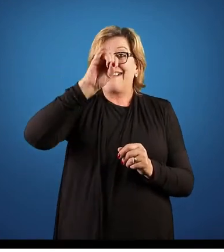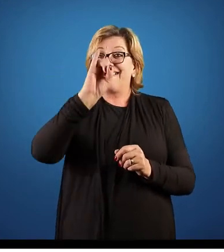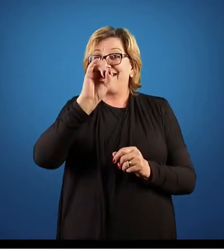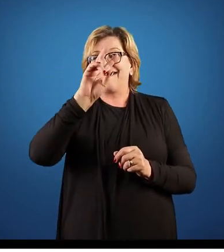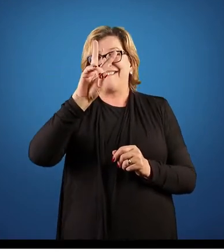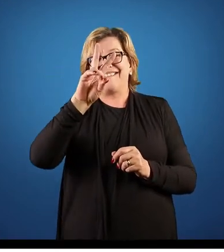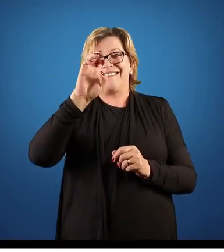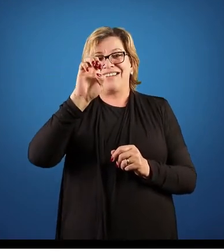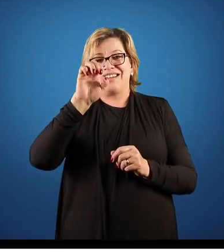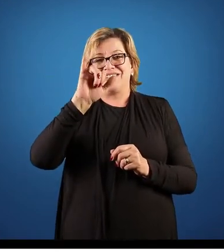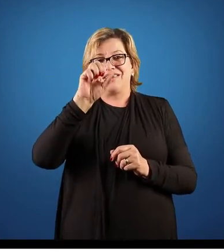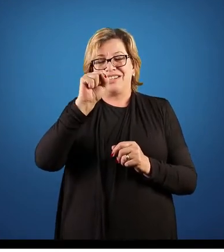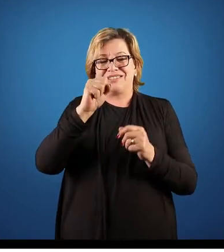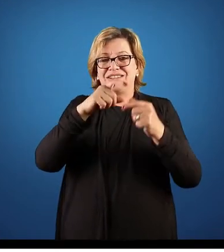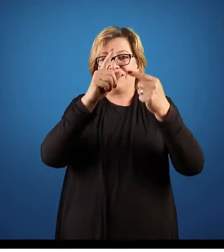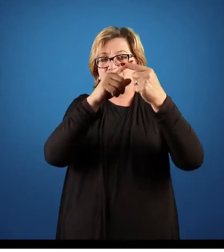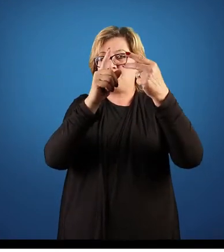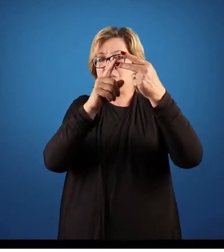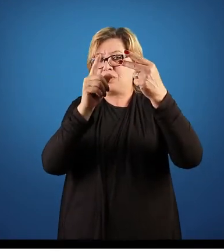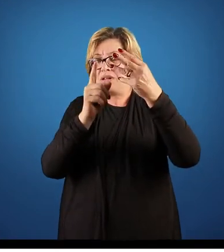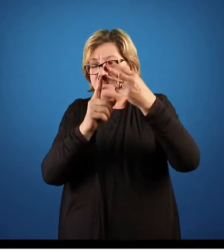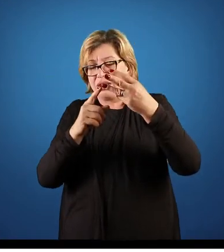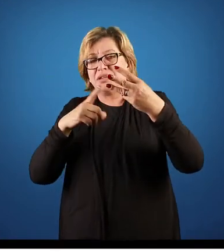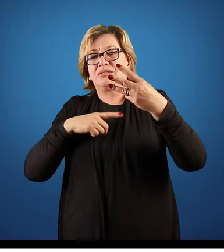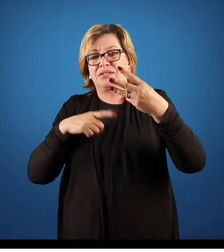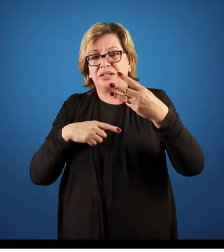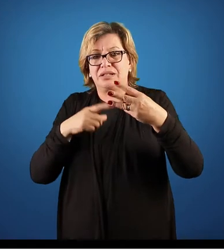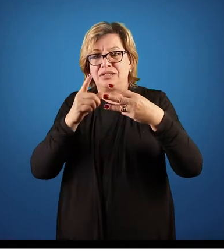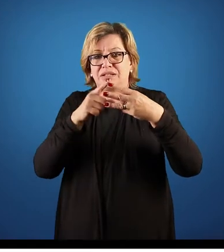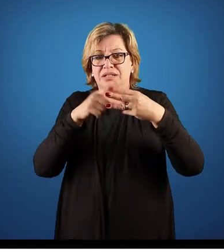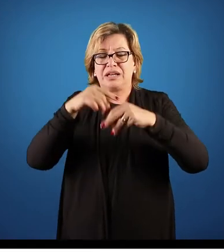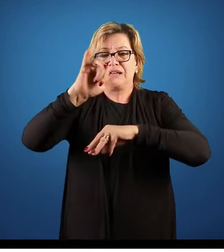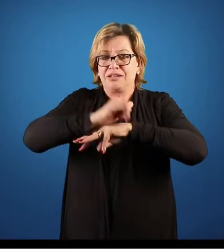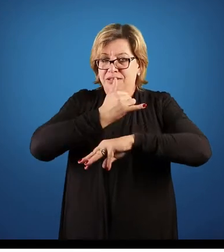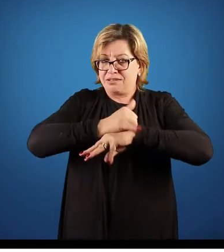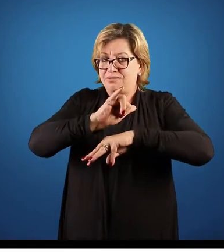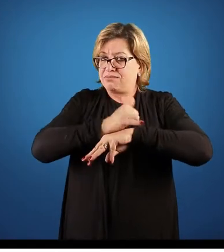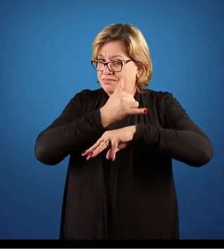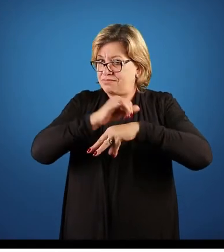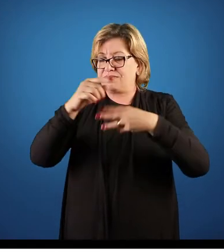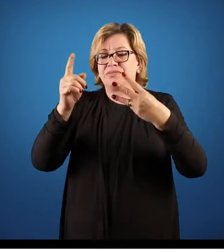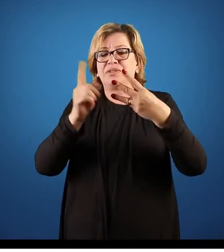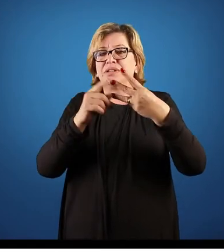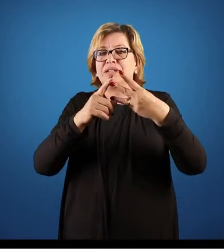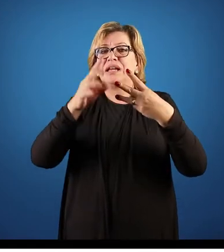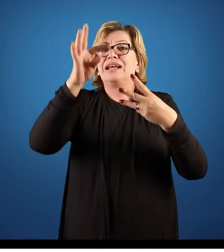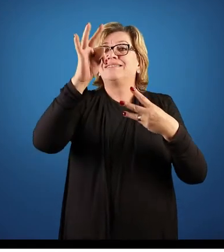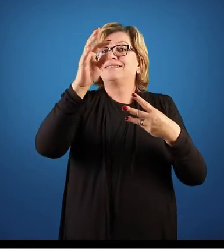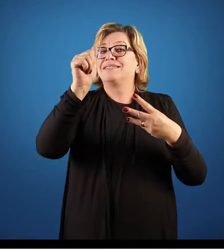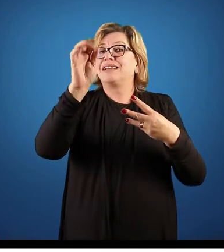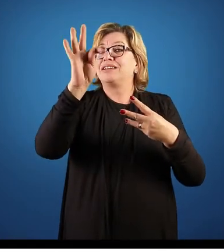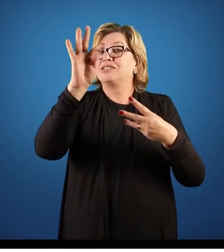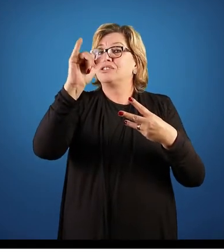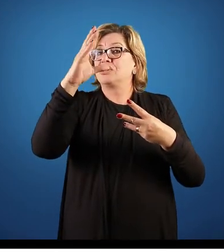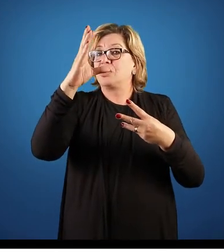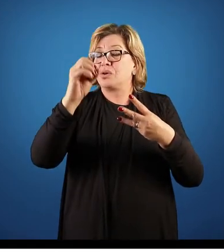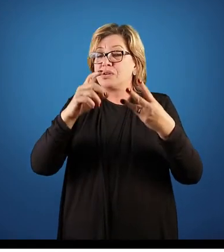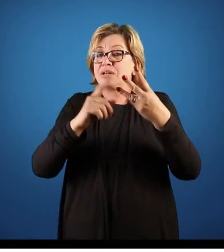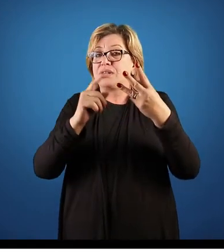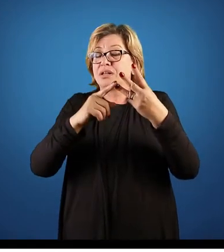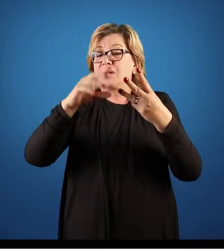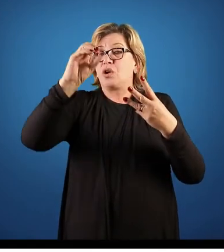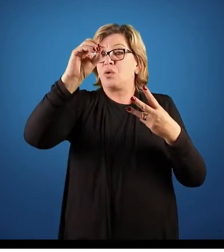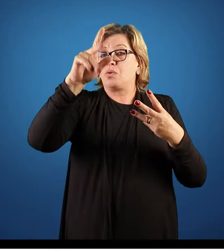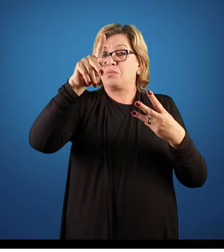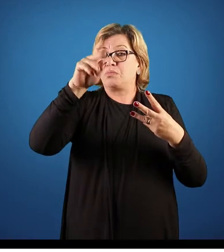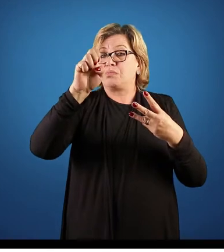trabalhamos a organização em três níveis básicos nec é estratégico né o tático e operacional então o nível